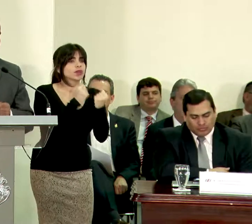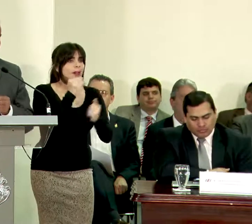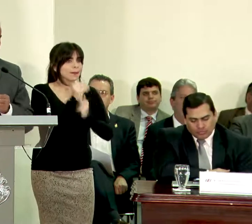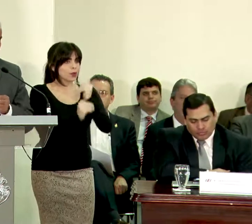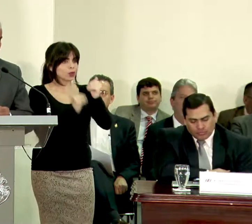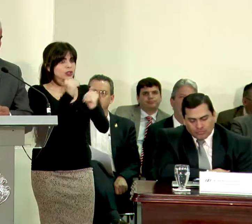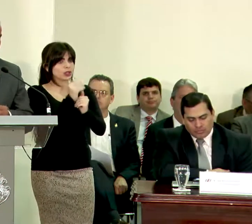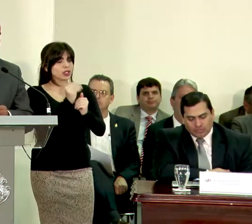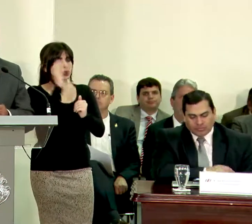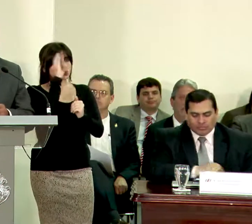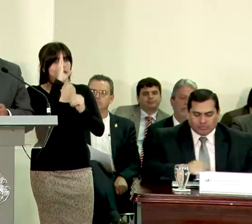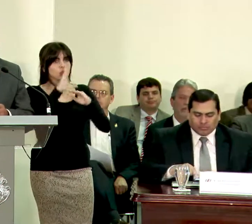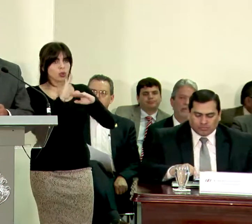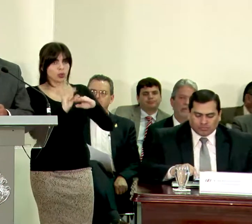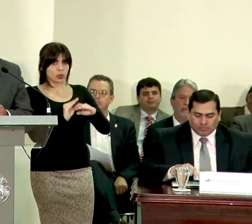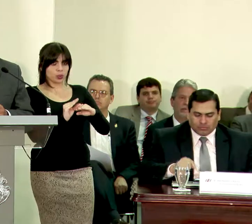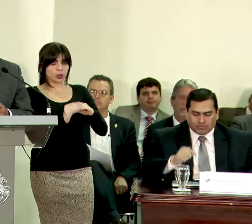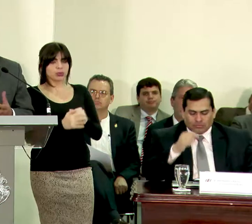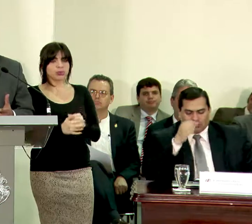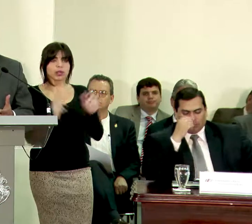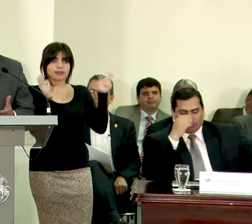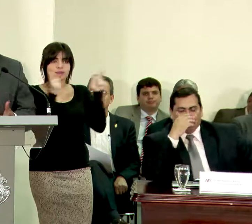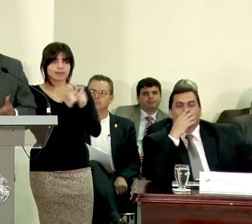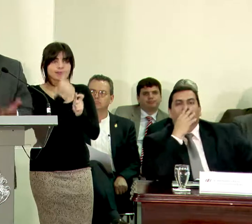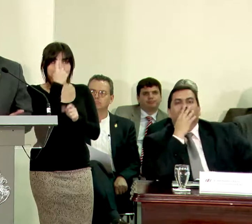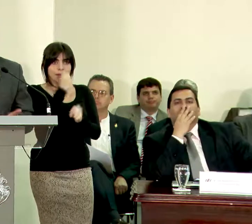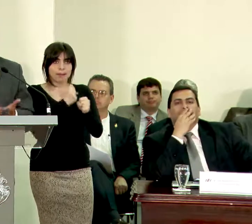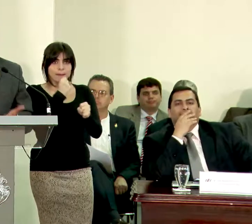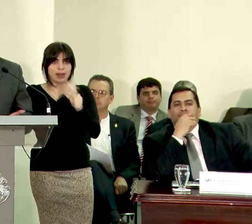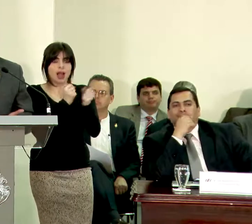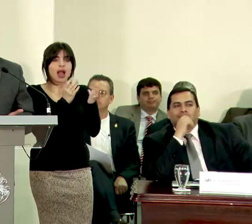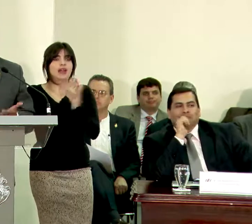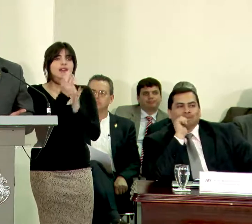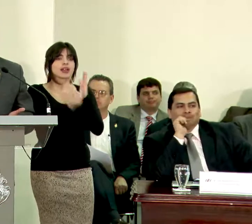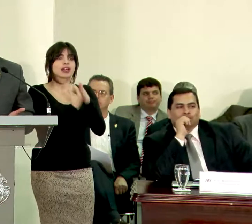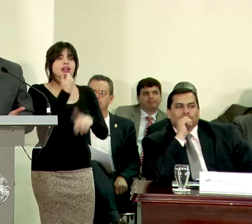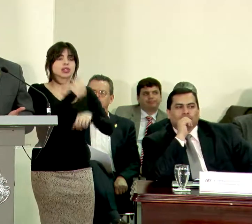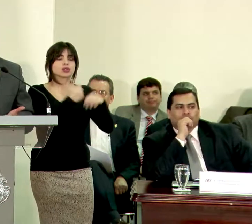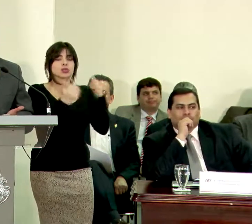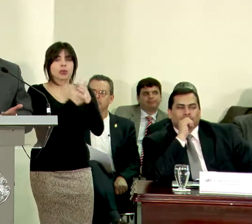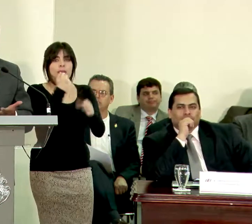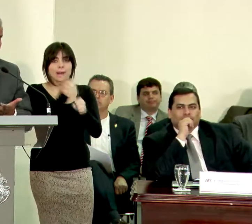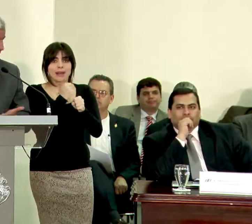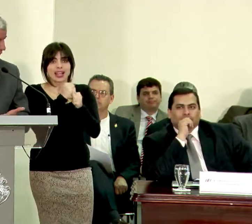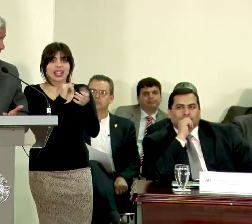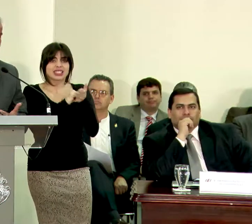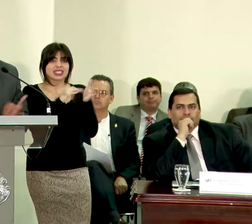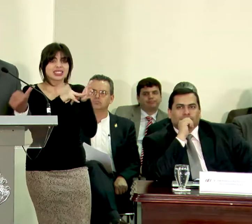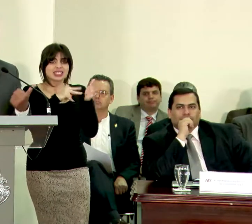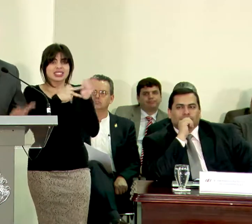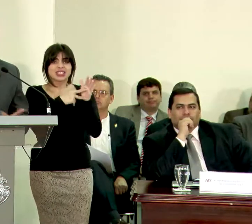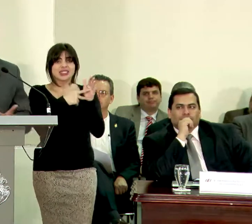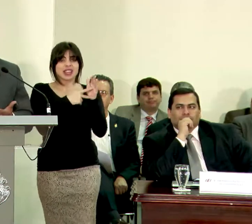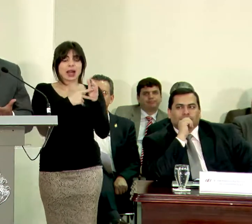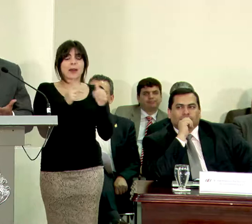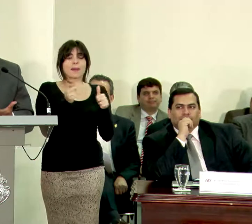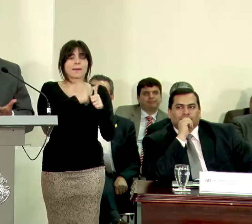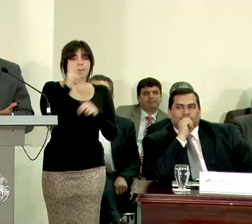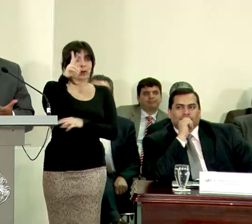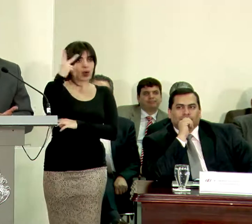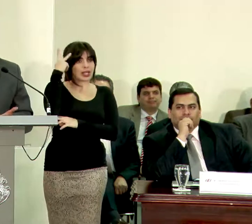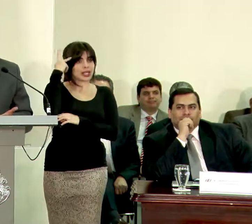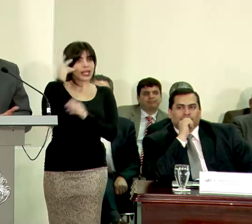proceso de reducción de la tasa de desempleo mediante la creación de nuevos empleos. Esto significa